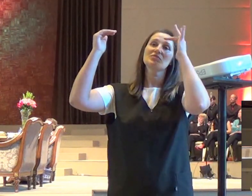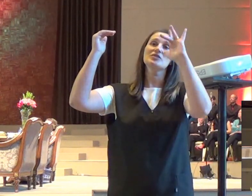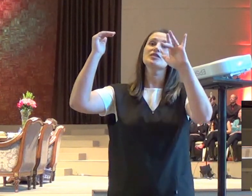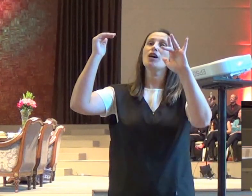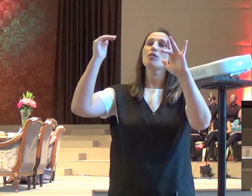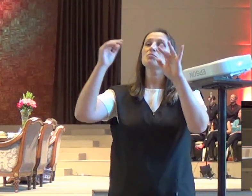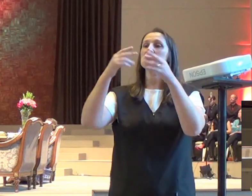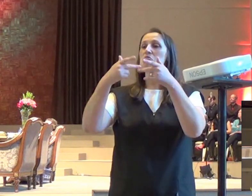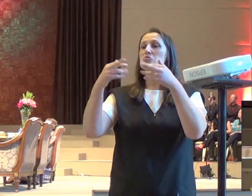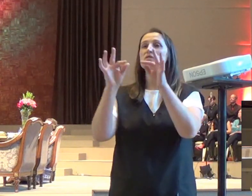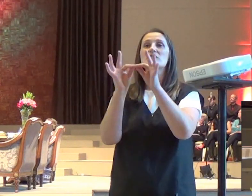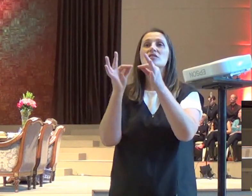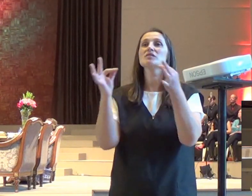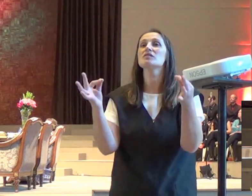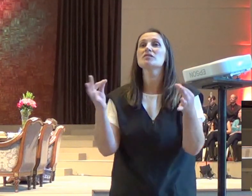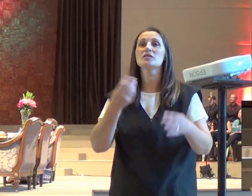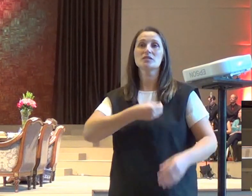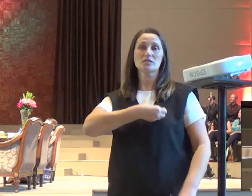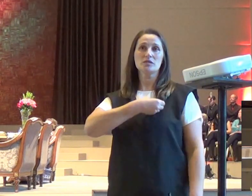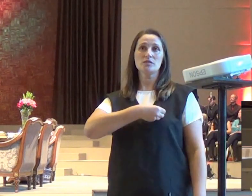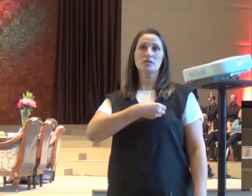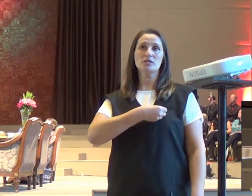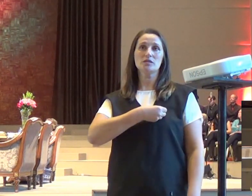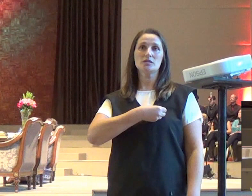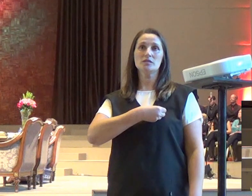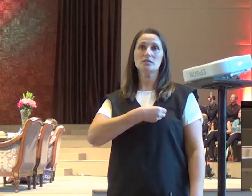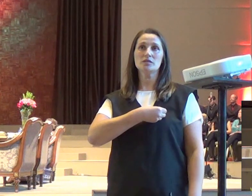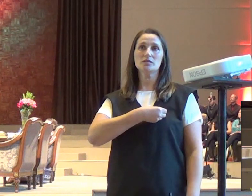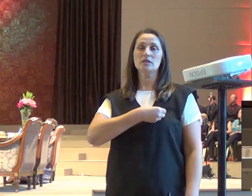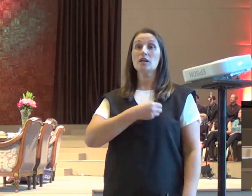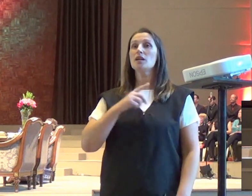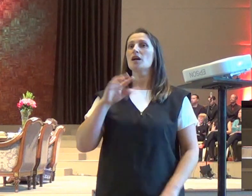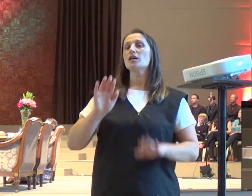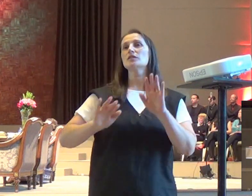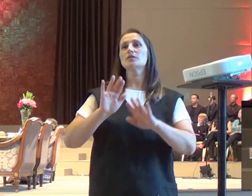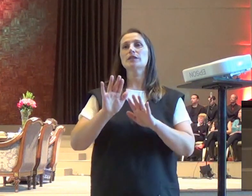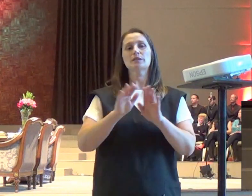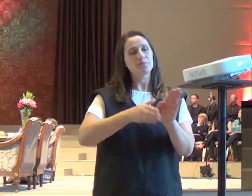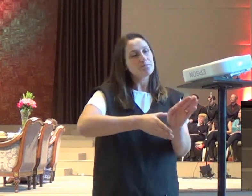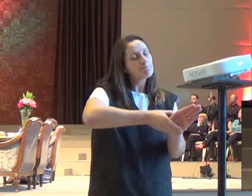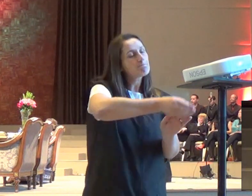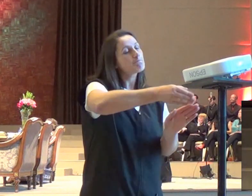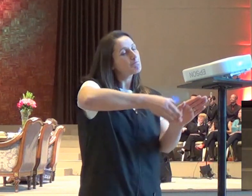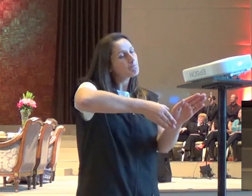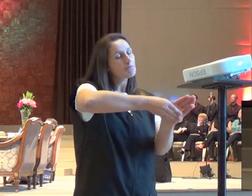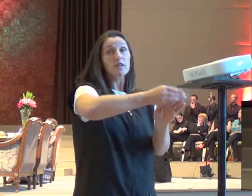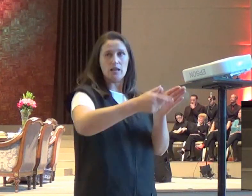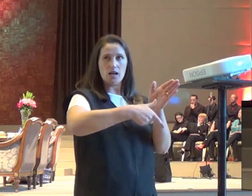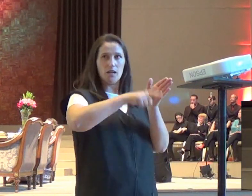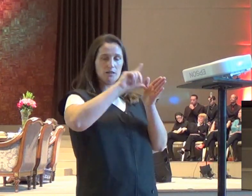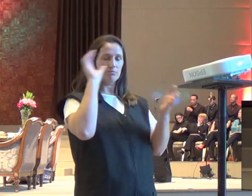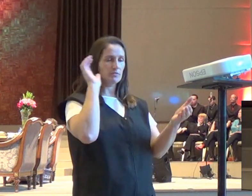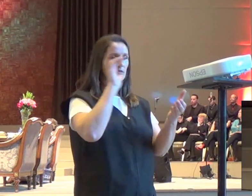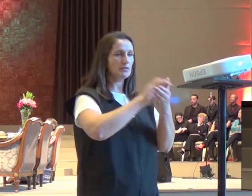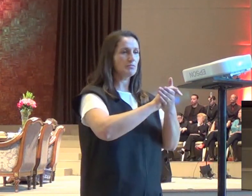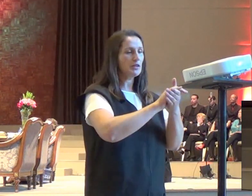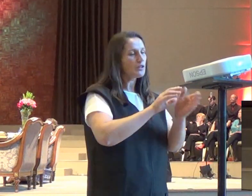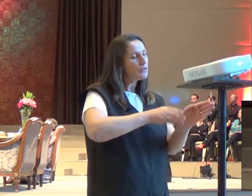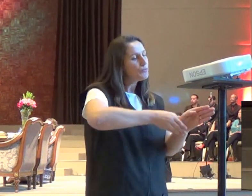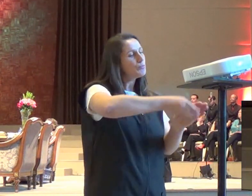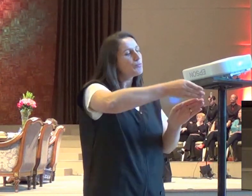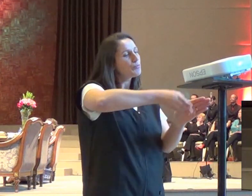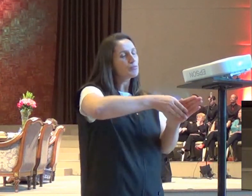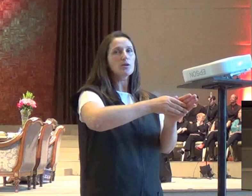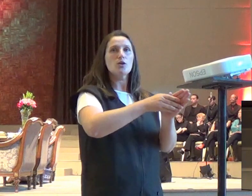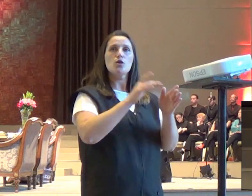simples da vida. É muito comum, por exemplo, a gente estar em um aconselhamento pré-nupcial e chegar o noivo